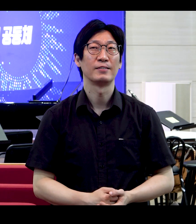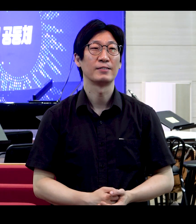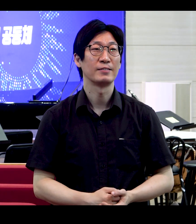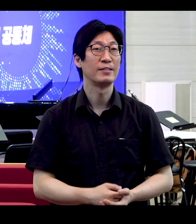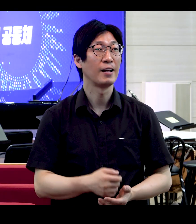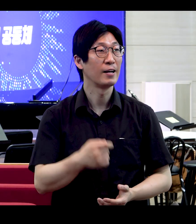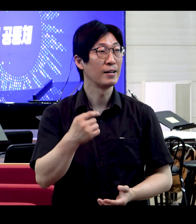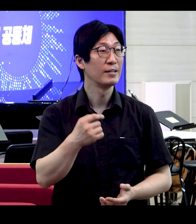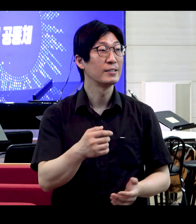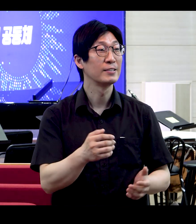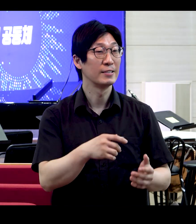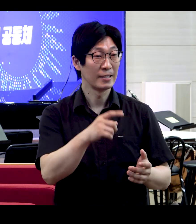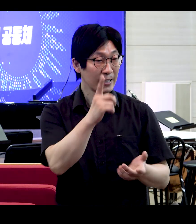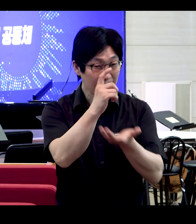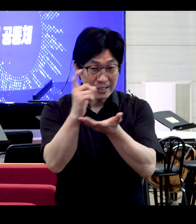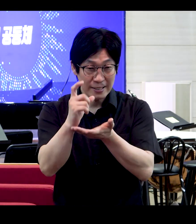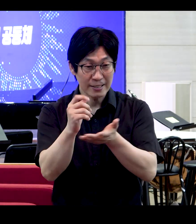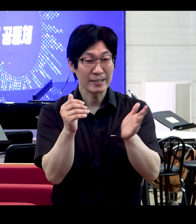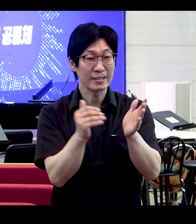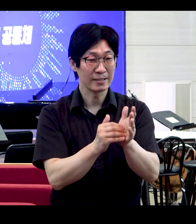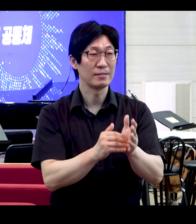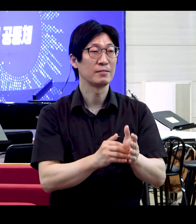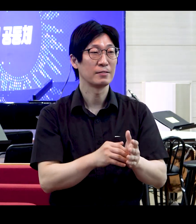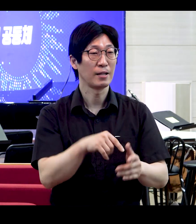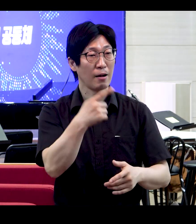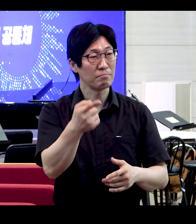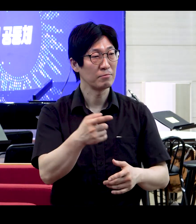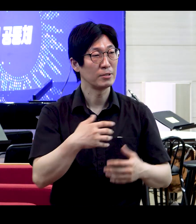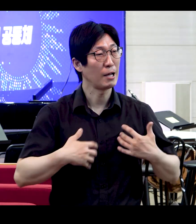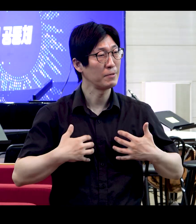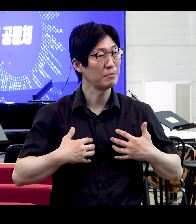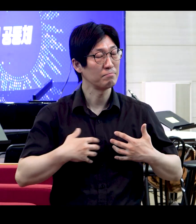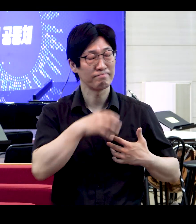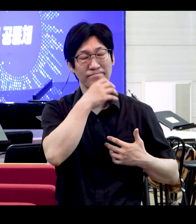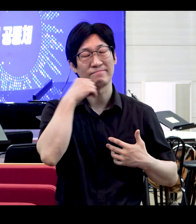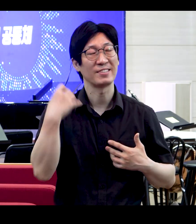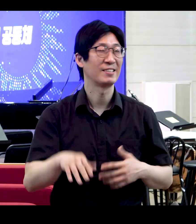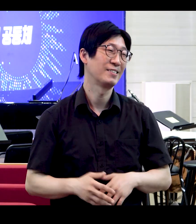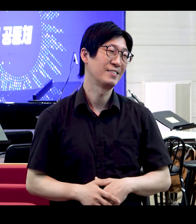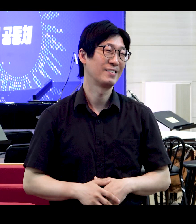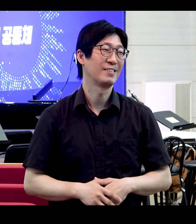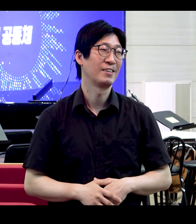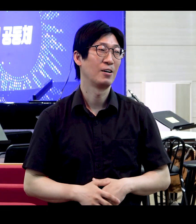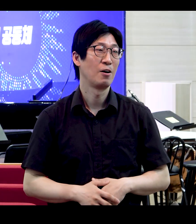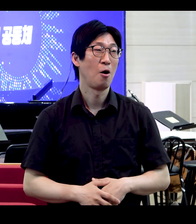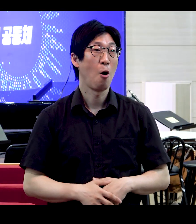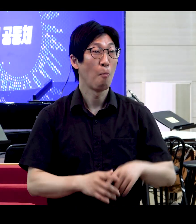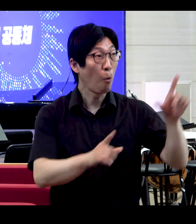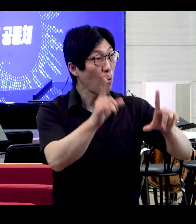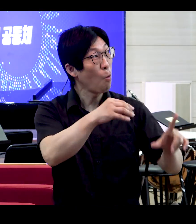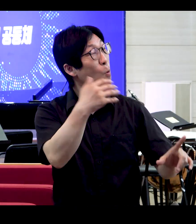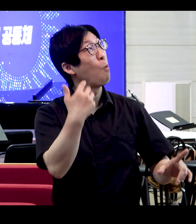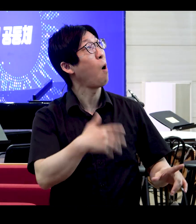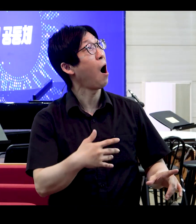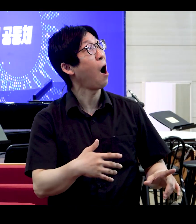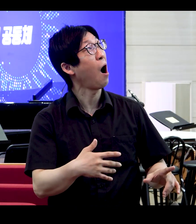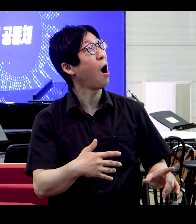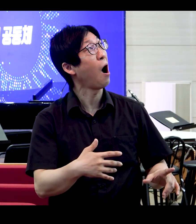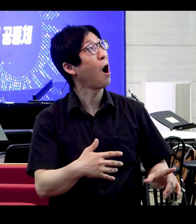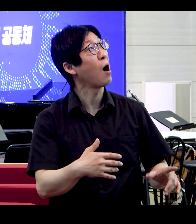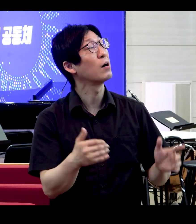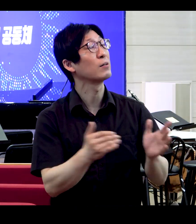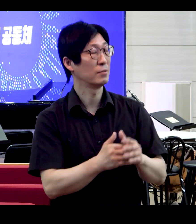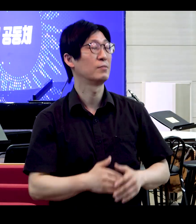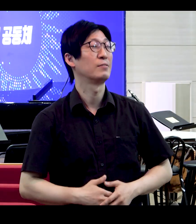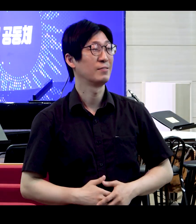그것뿐이에요. 사실 그렇게 재미있지 않았어요. 정말 엄청난 장관이긴 하지만 와라고